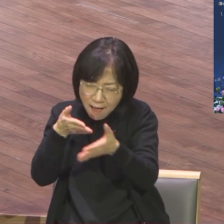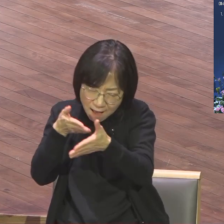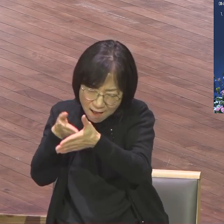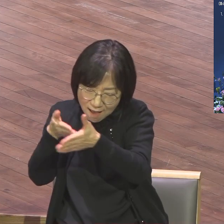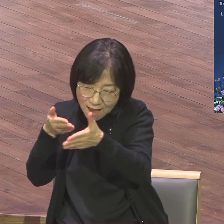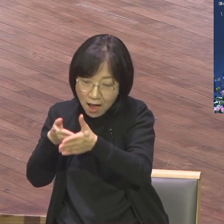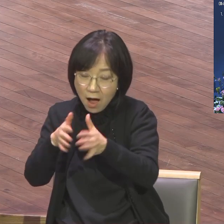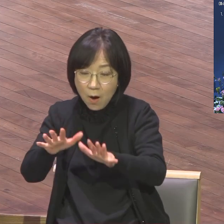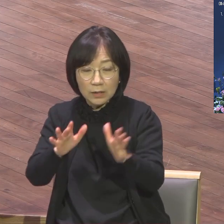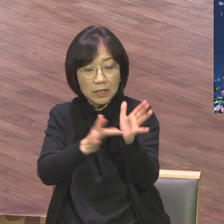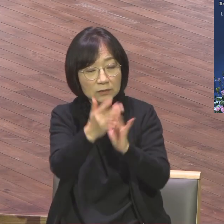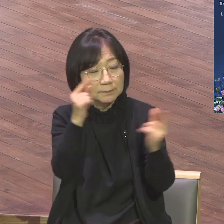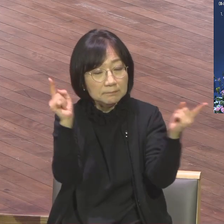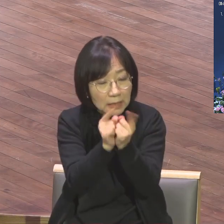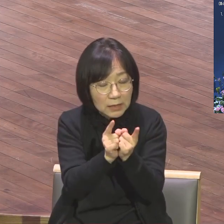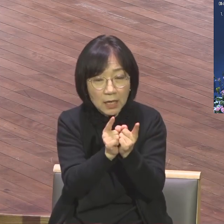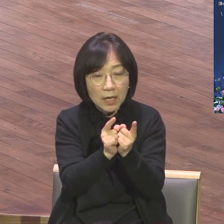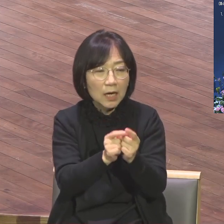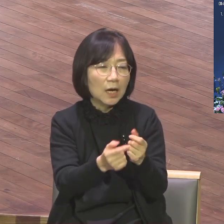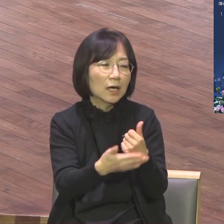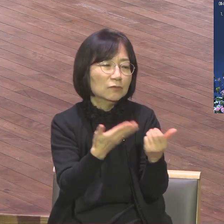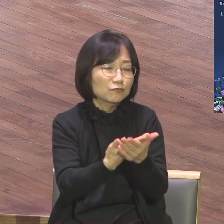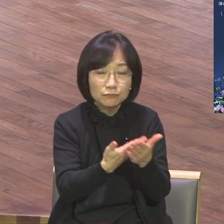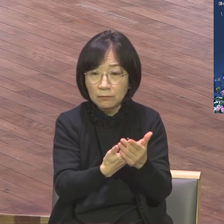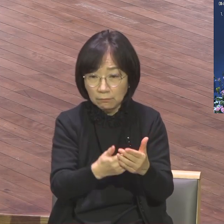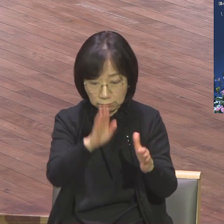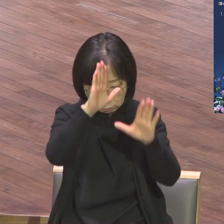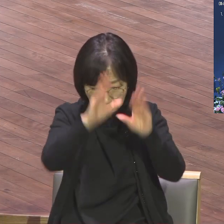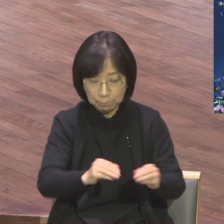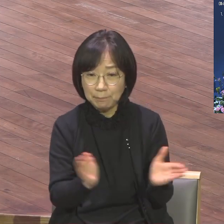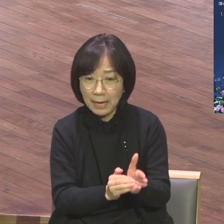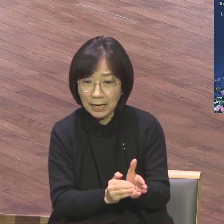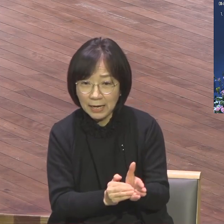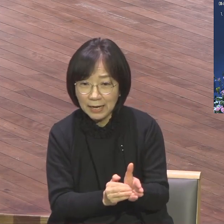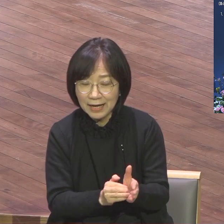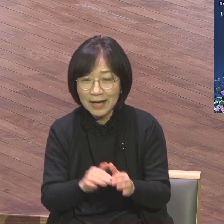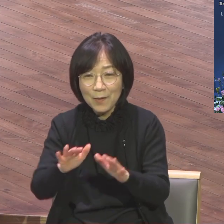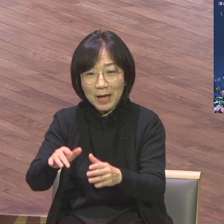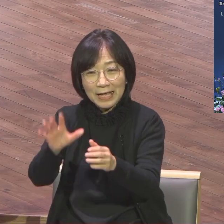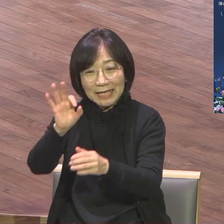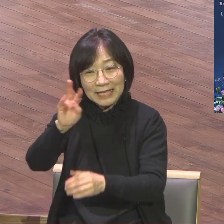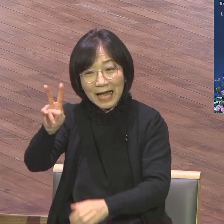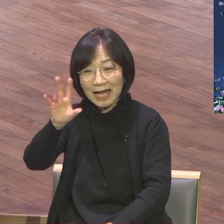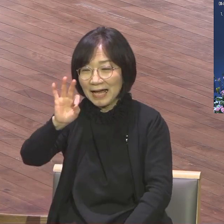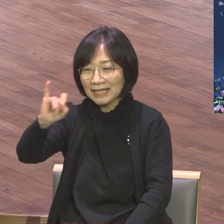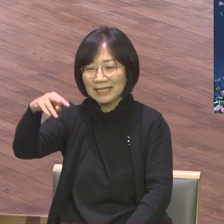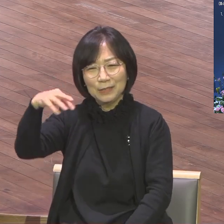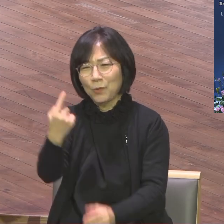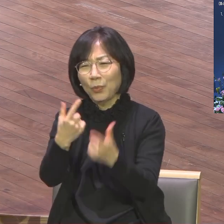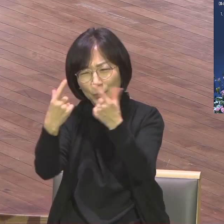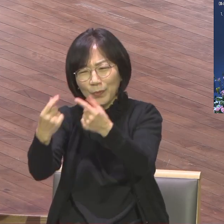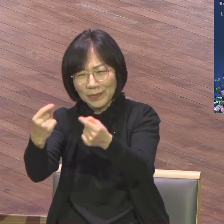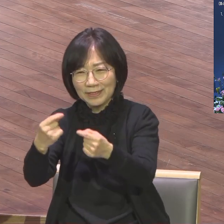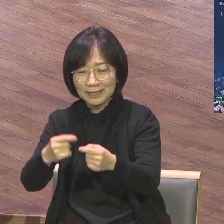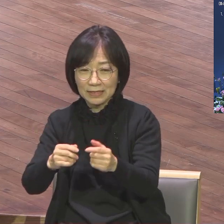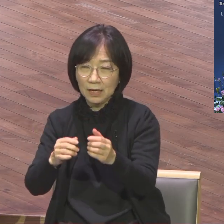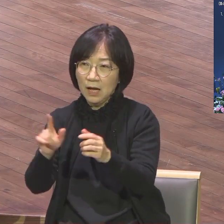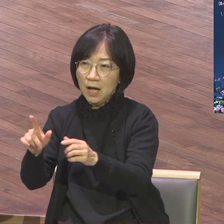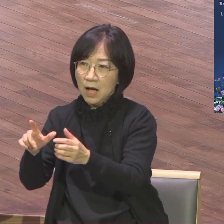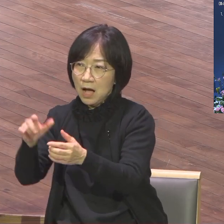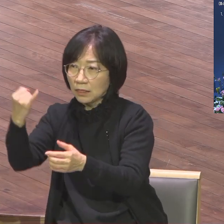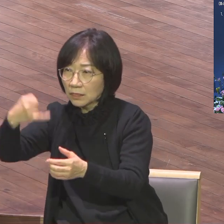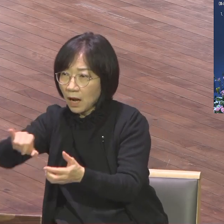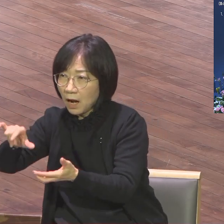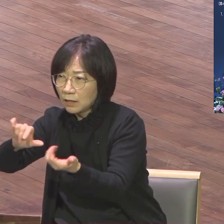야이로도 마찬가지입니다. 모든 문제 해결자 되시는 예수님께로 일단 나왔다.